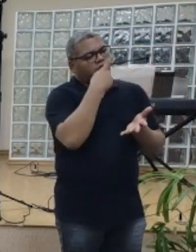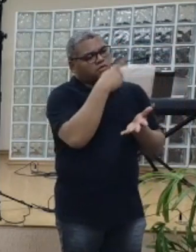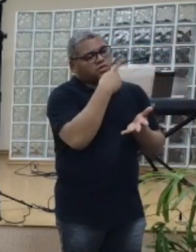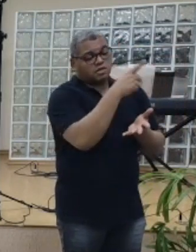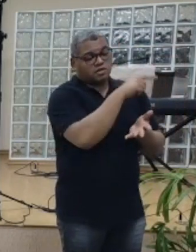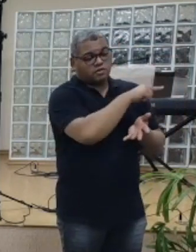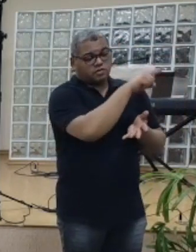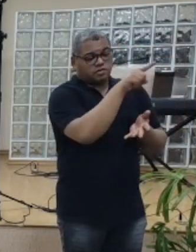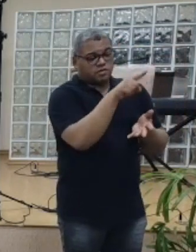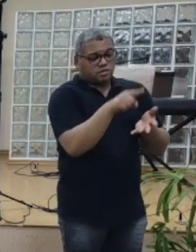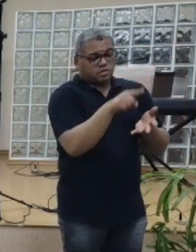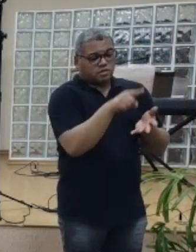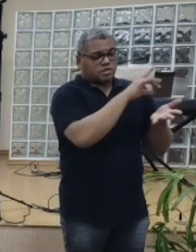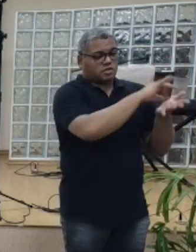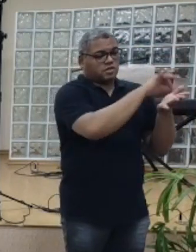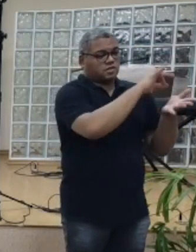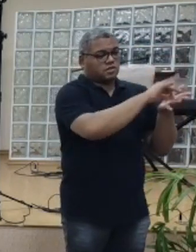vocês?